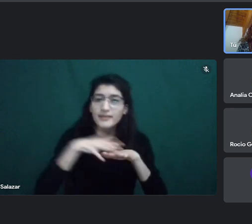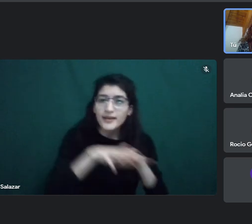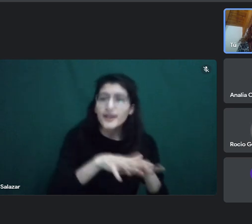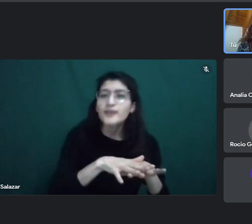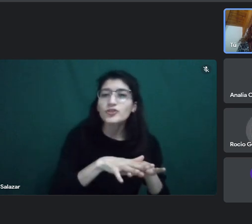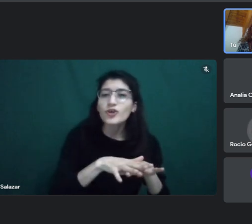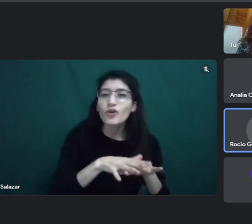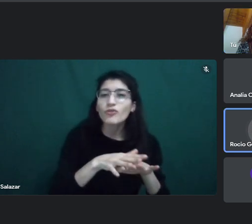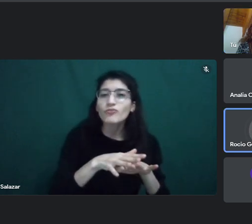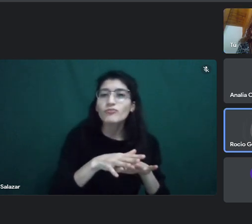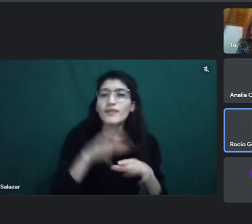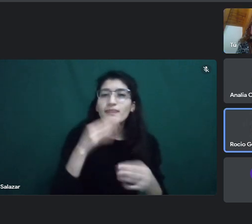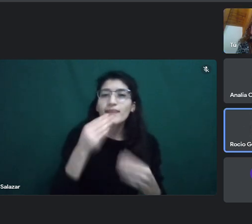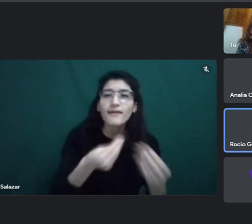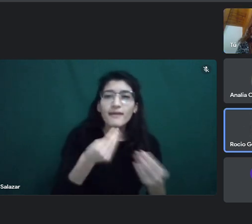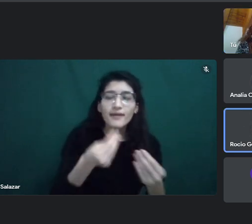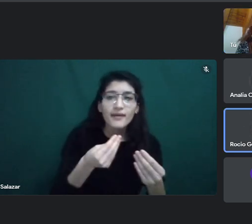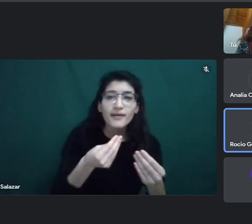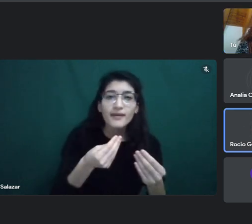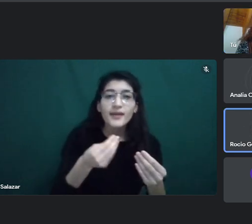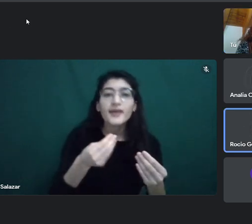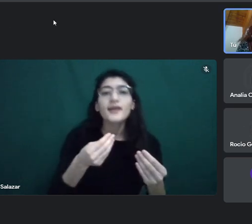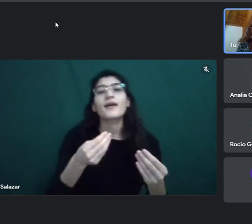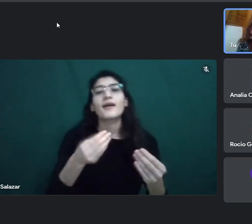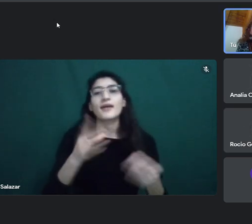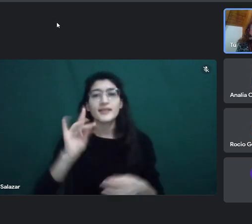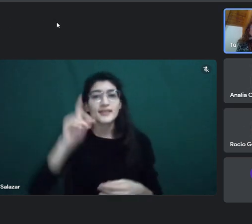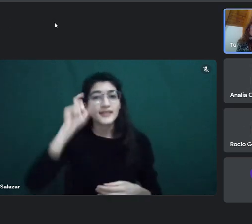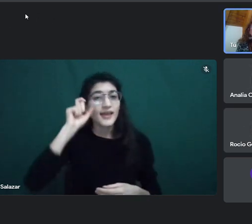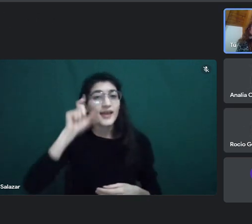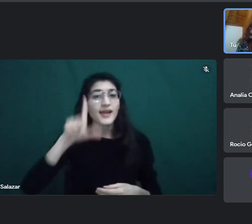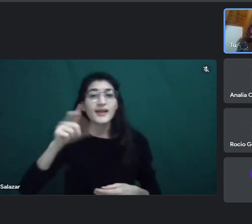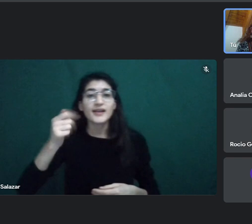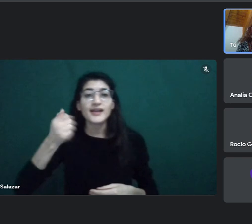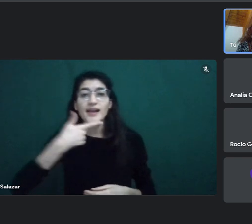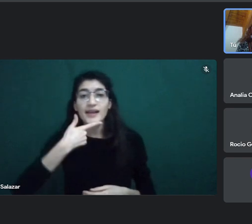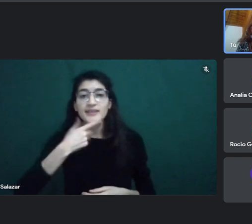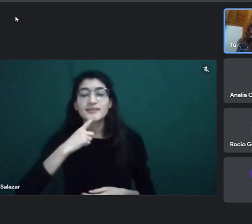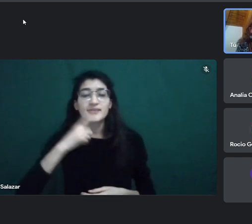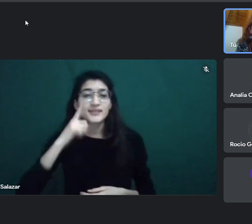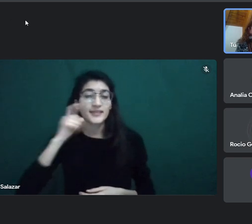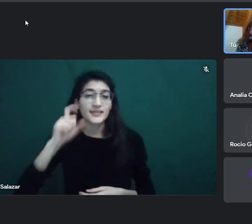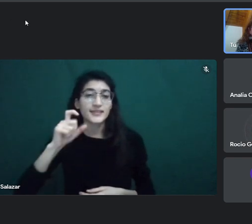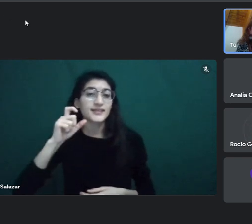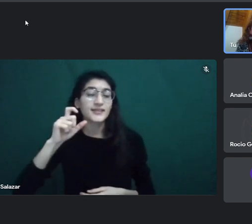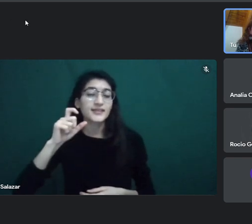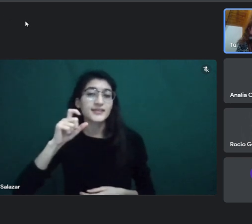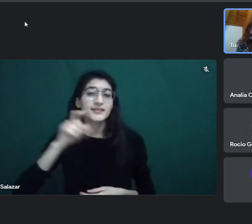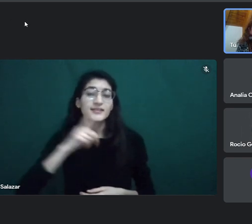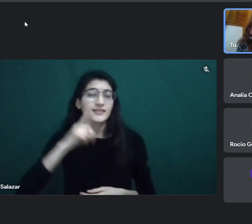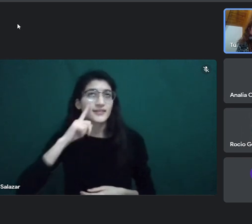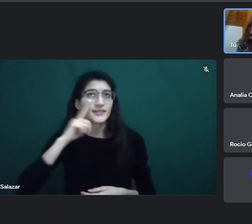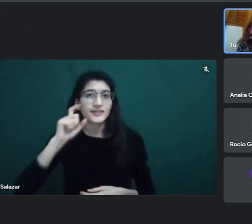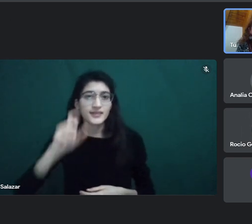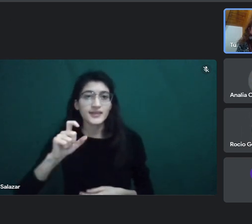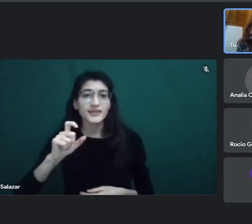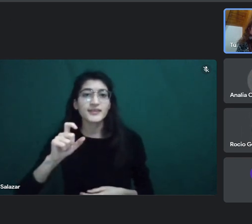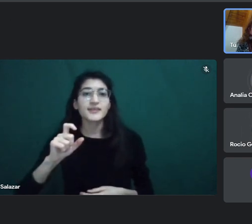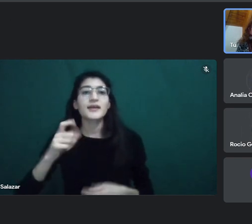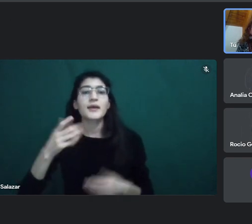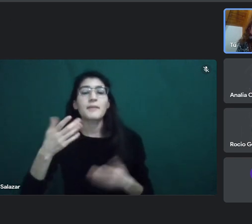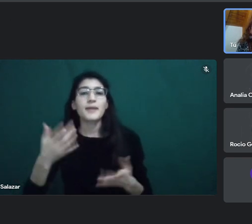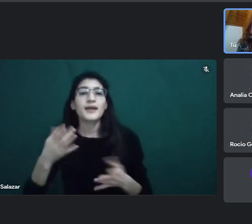De las TICs. De las TIC, en el enseñar y aprender o en la enseñanza y el aprendizaje. ¿Sí? Ese sería el